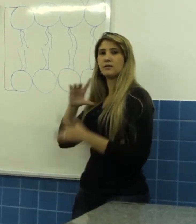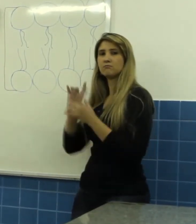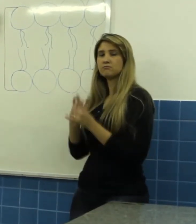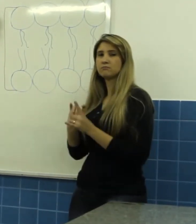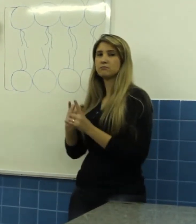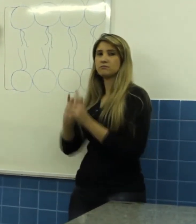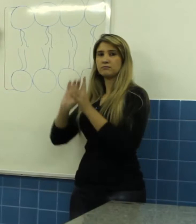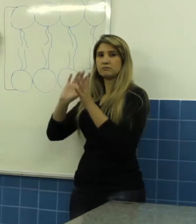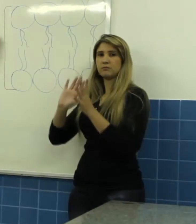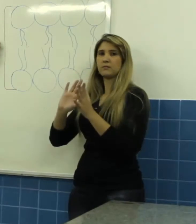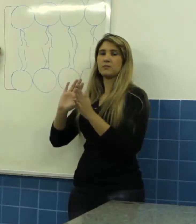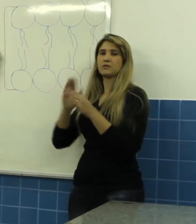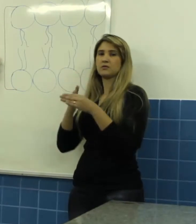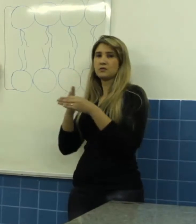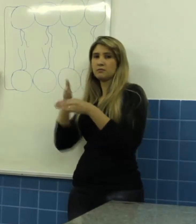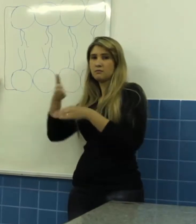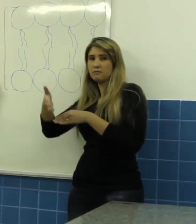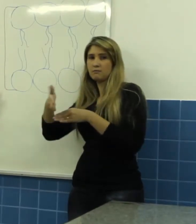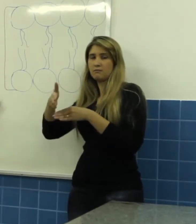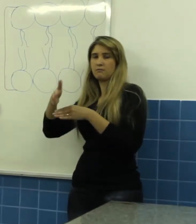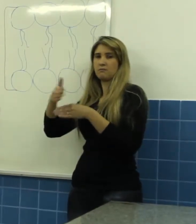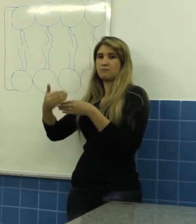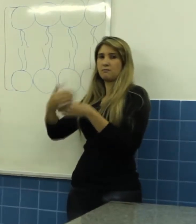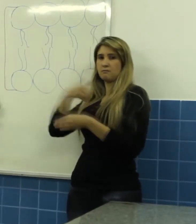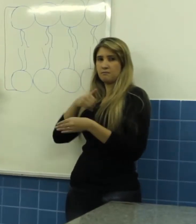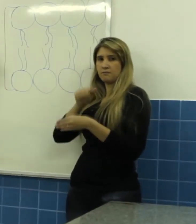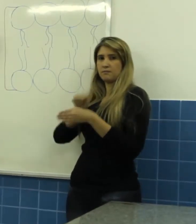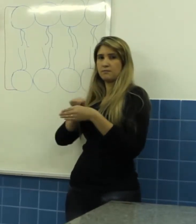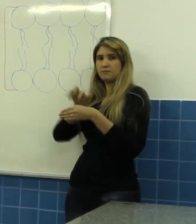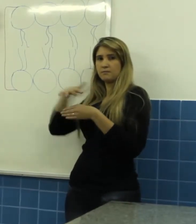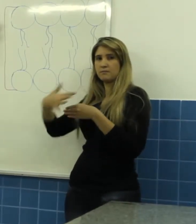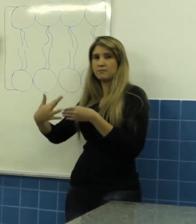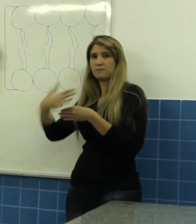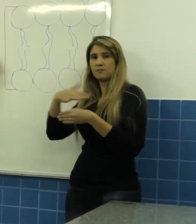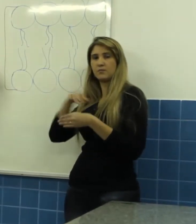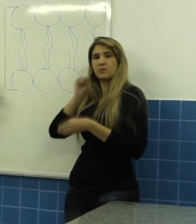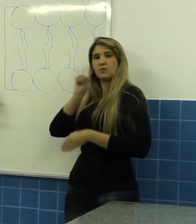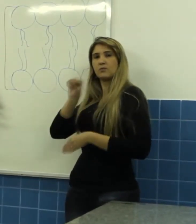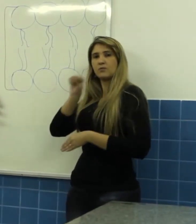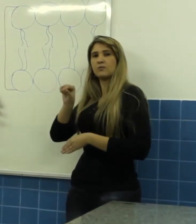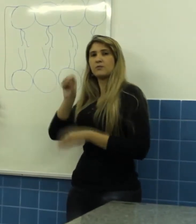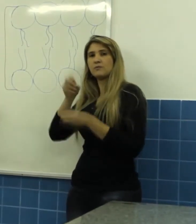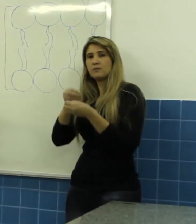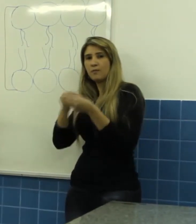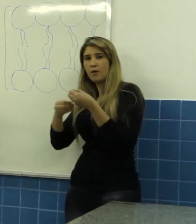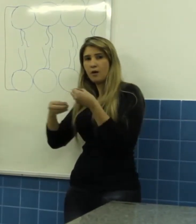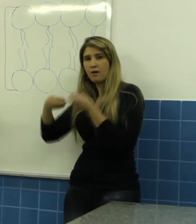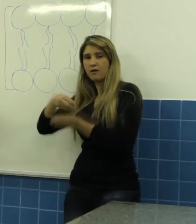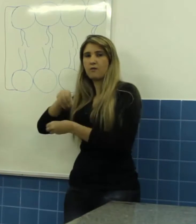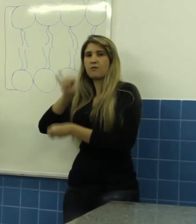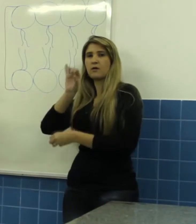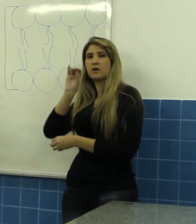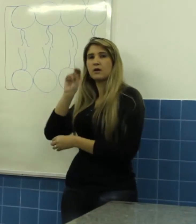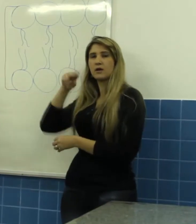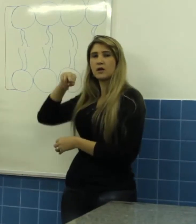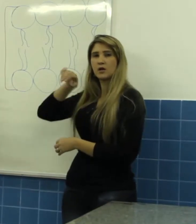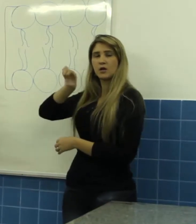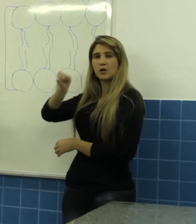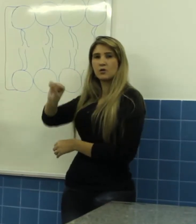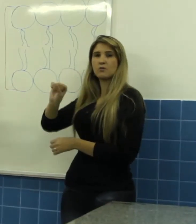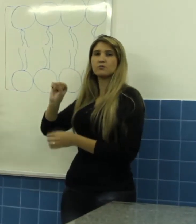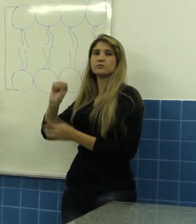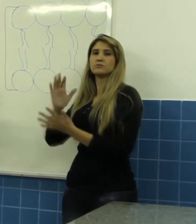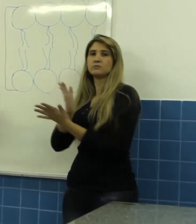permitem a passagem de íons específicos ou moléculas específicas ou um repertório